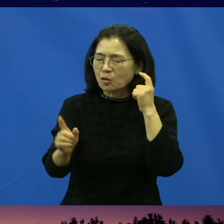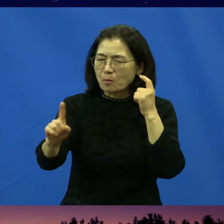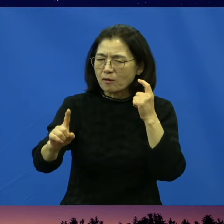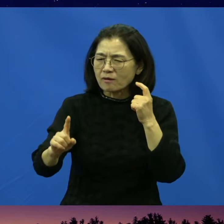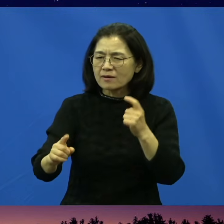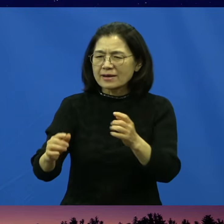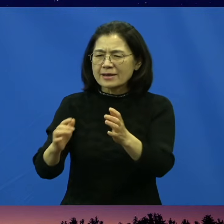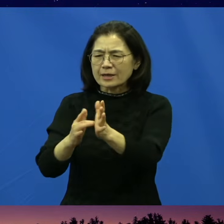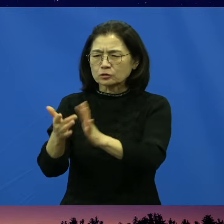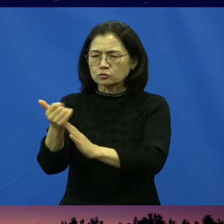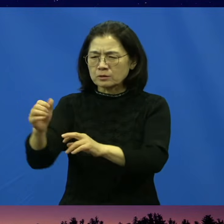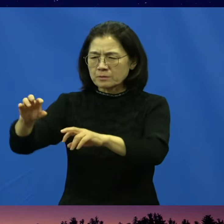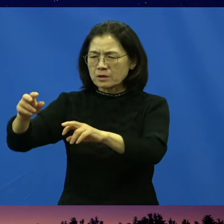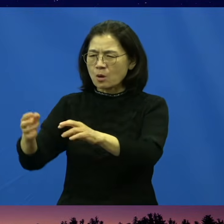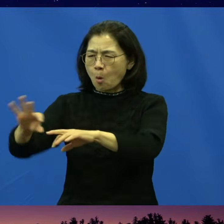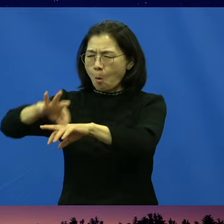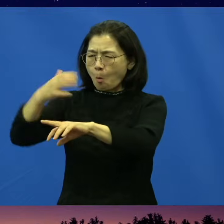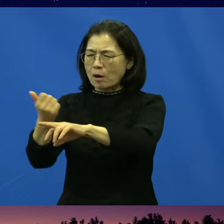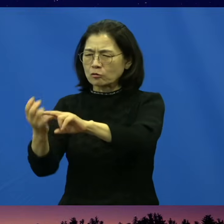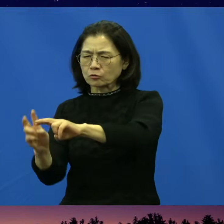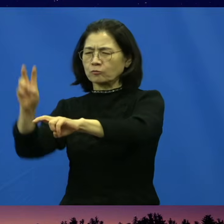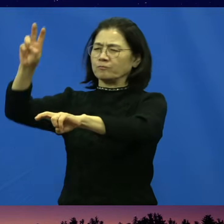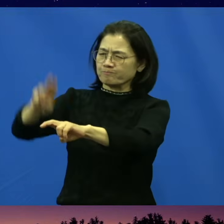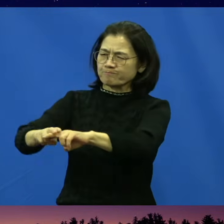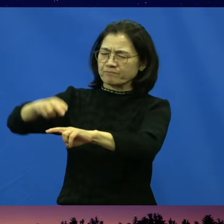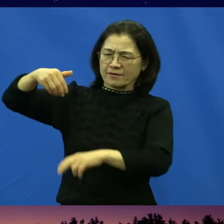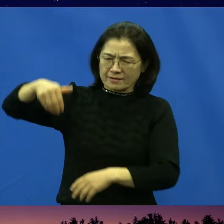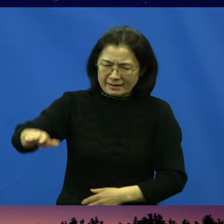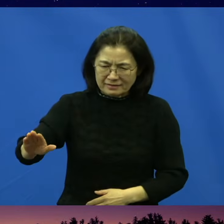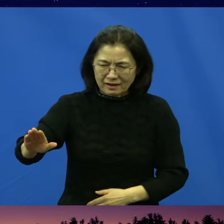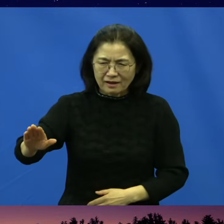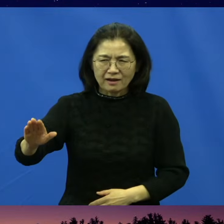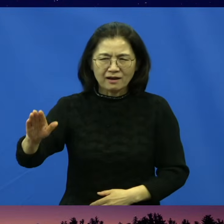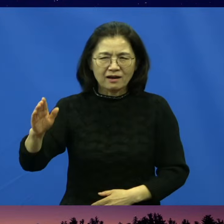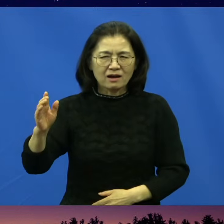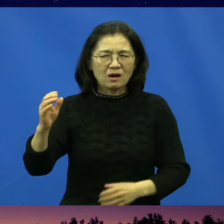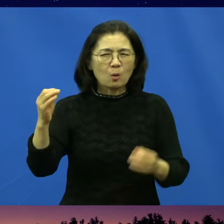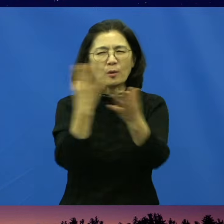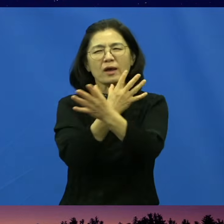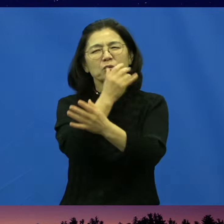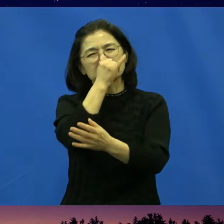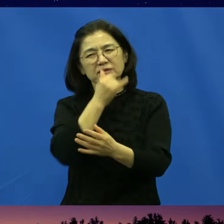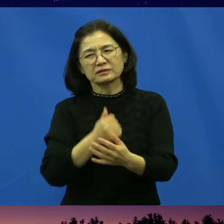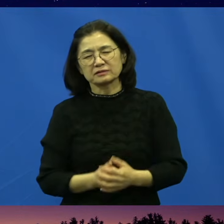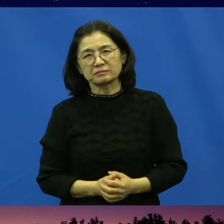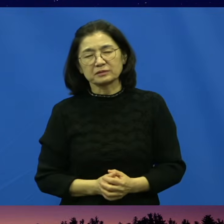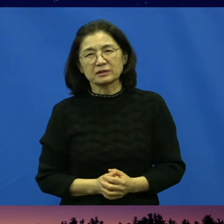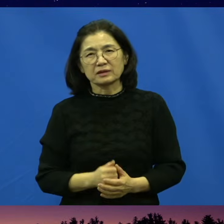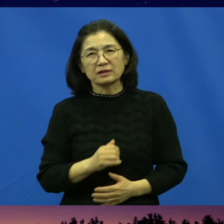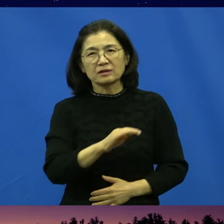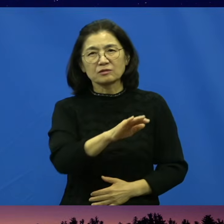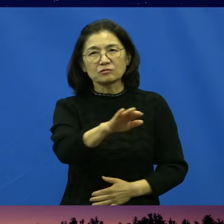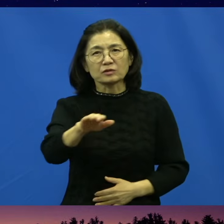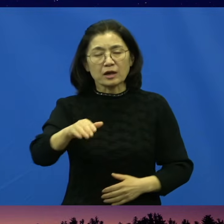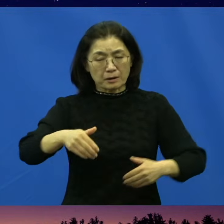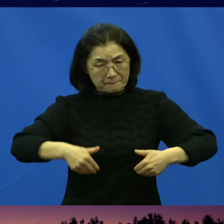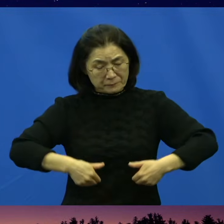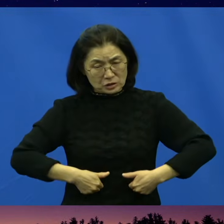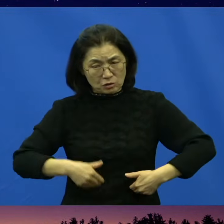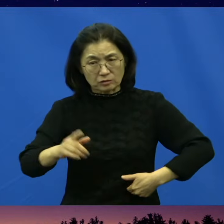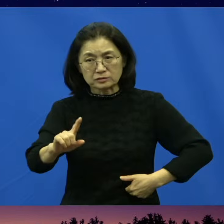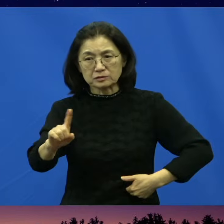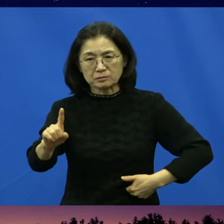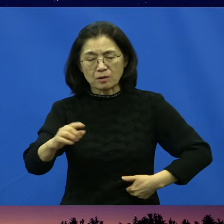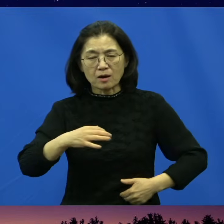여러분, 말씀이 말씀대로 내 마음에 주어지기 위해서는 우리에게 필요한 것이 내 기대와